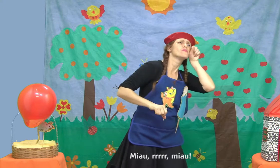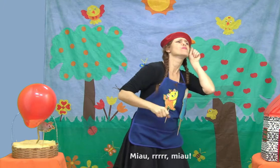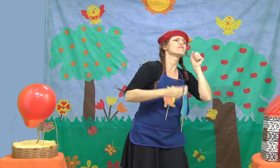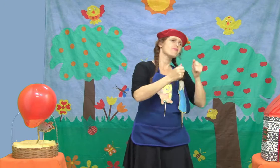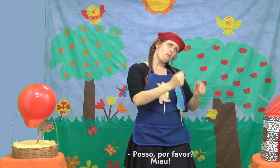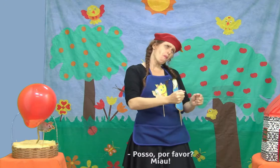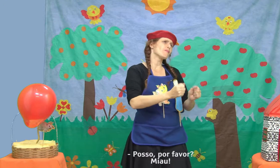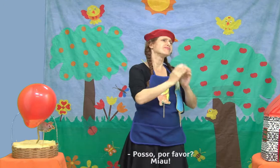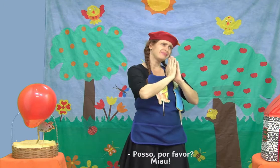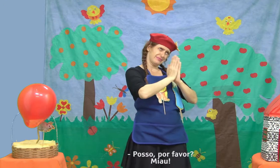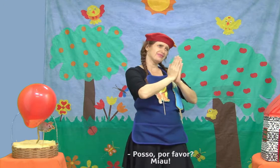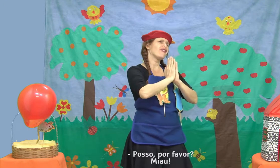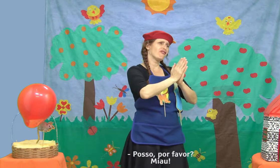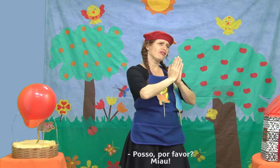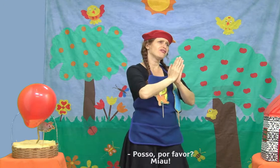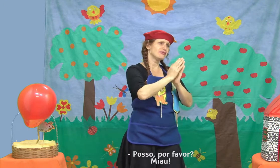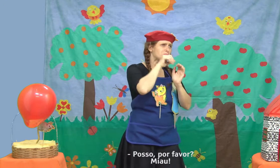poço por favor